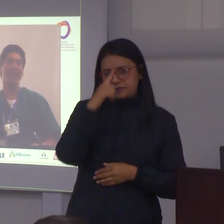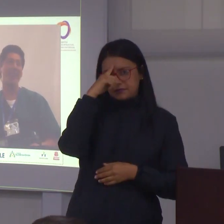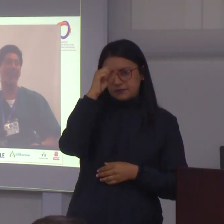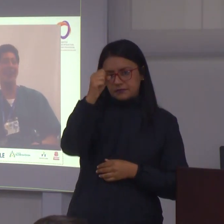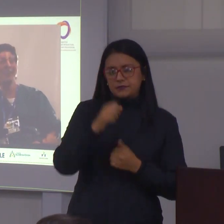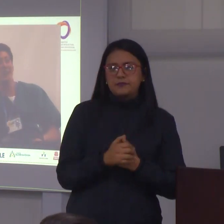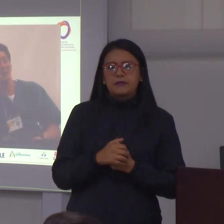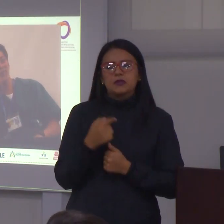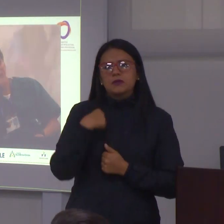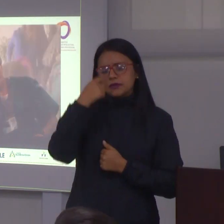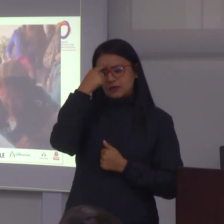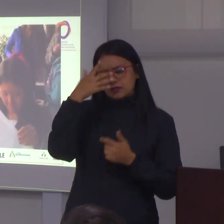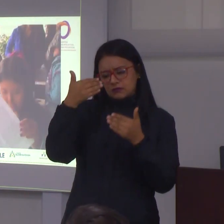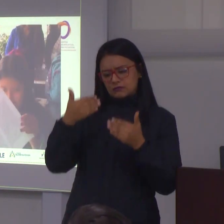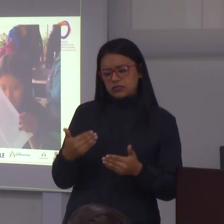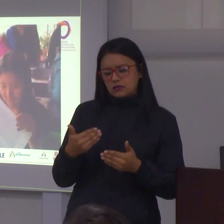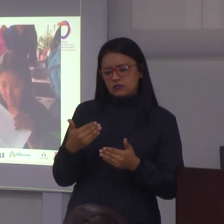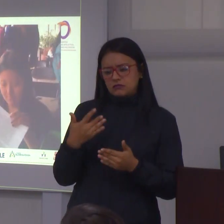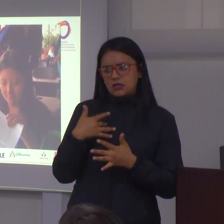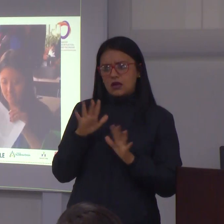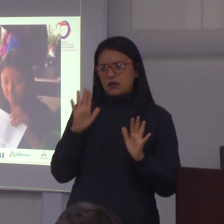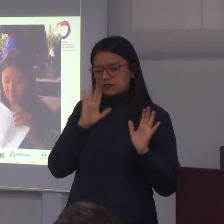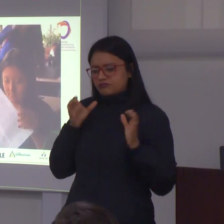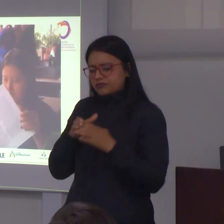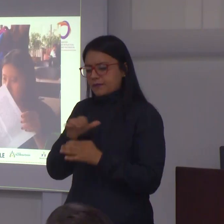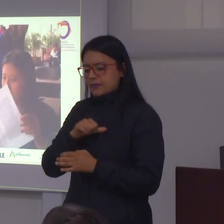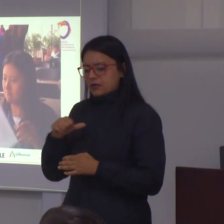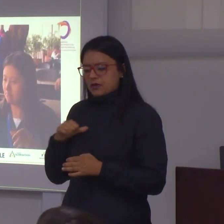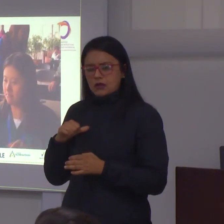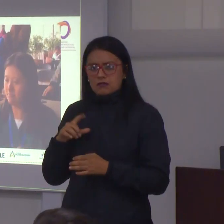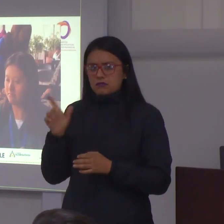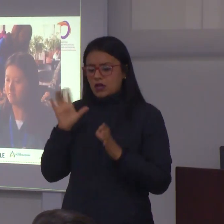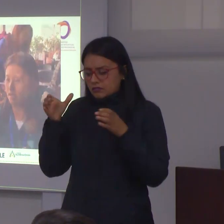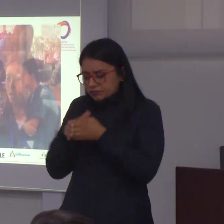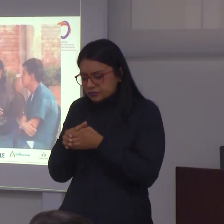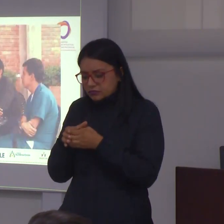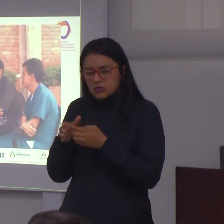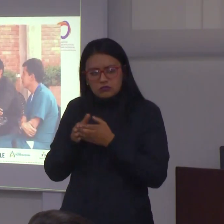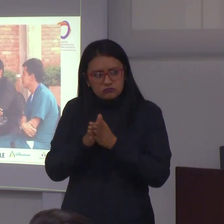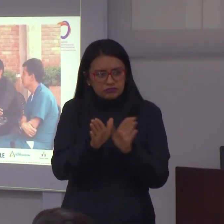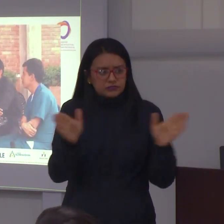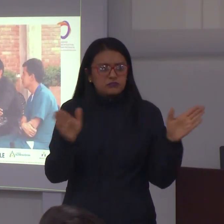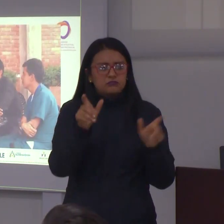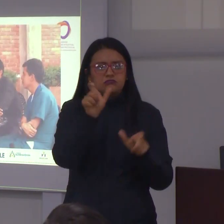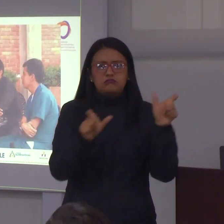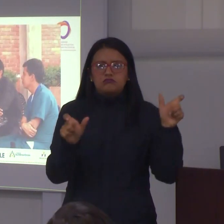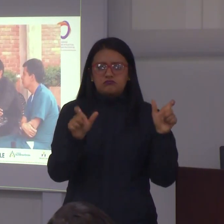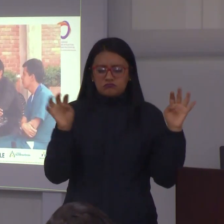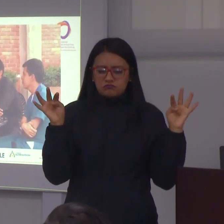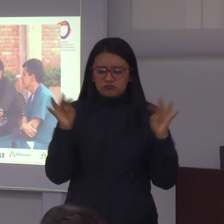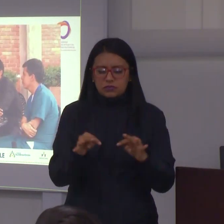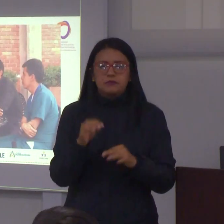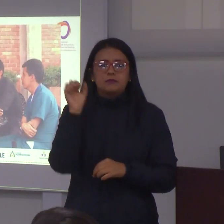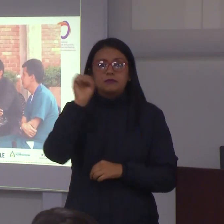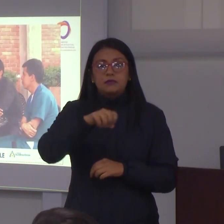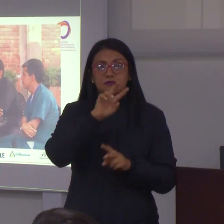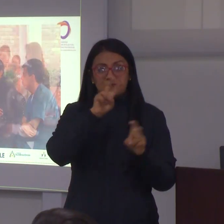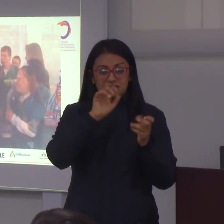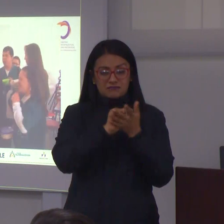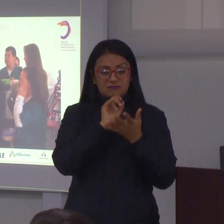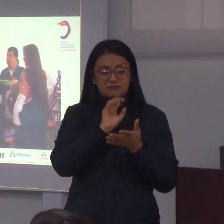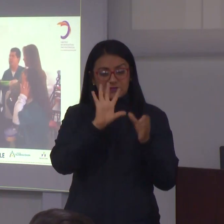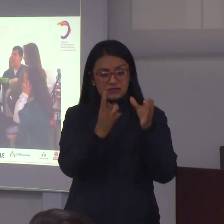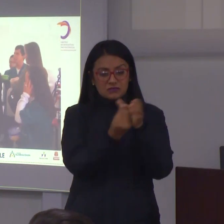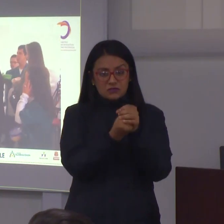Pensamos que la discapacidad no es un asunto privado, es un tema de todos, es un asunto colectivo, y en estos modelos de inclusión,